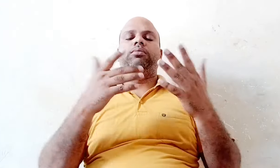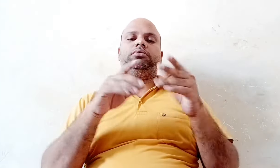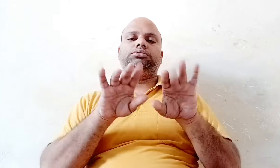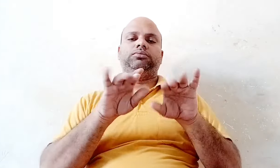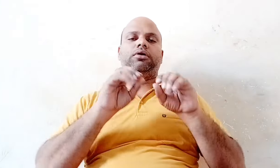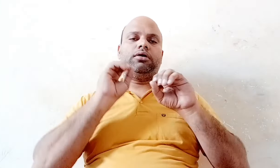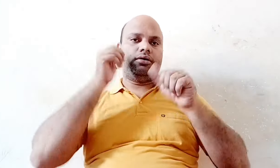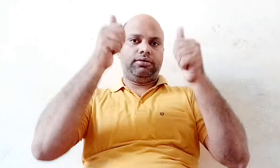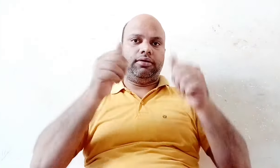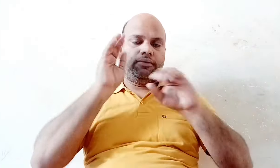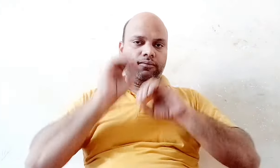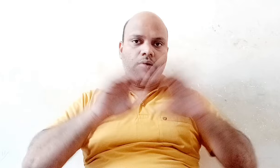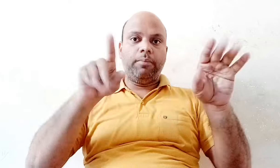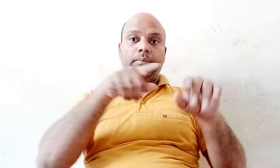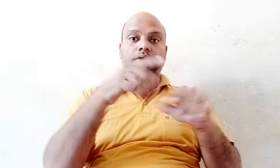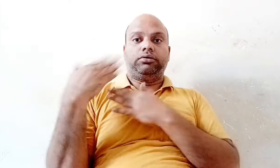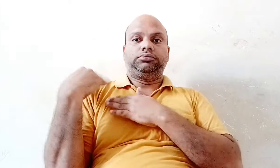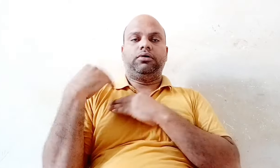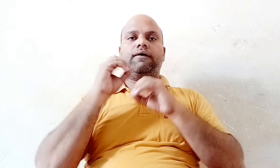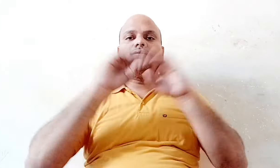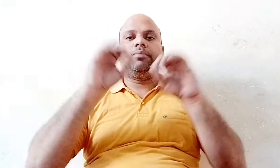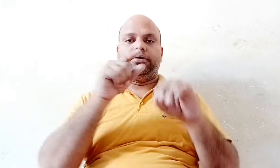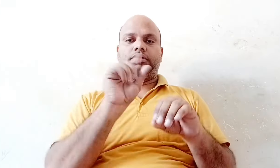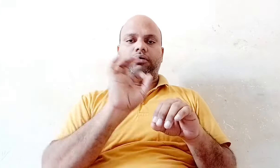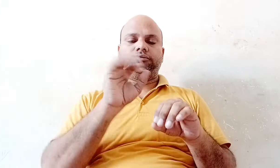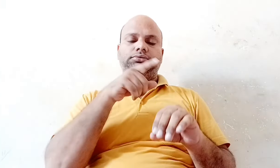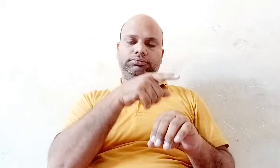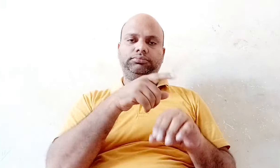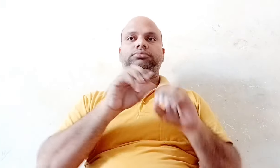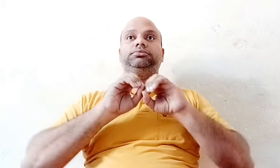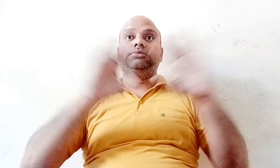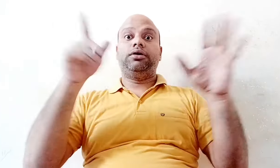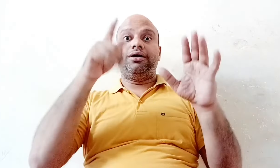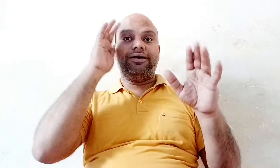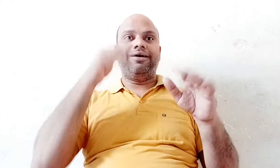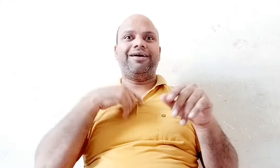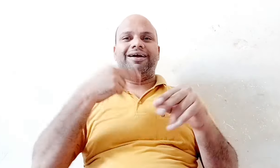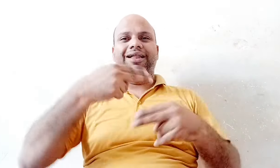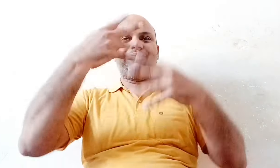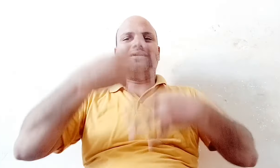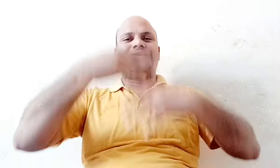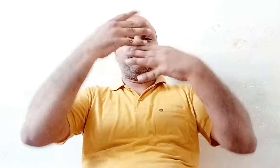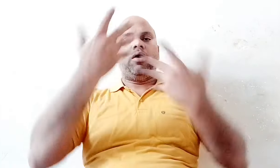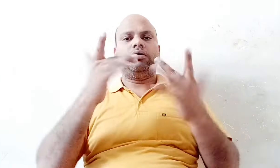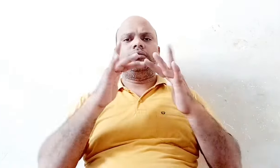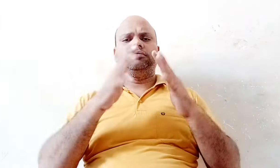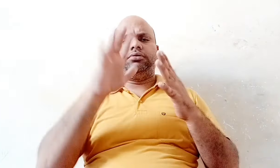essa, o, I, die. She hai avedana barana sunasita karam, adusari essa, essa,